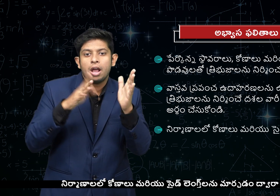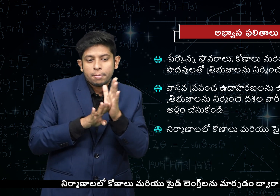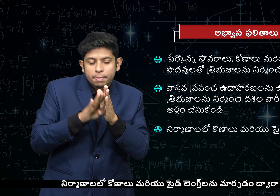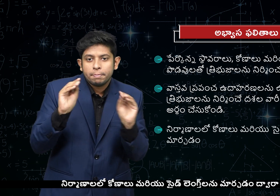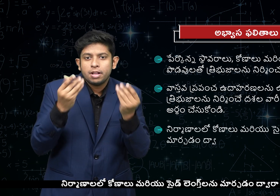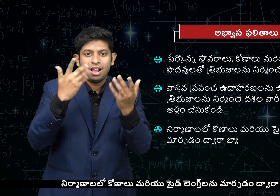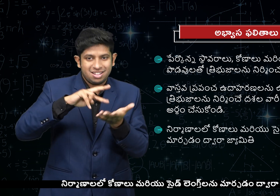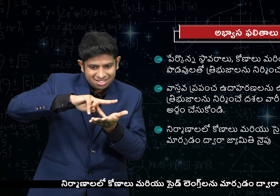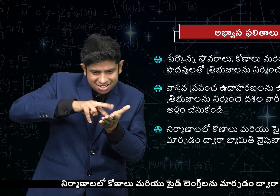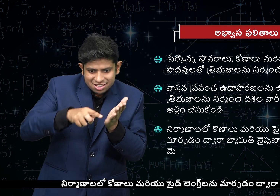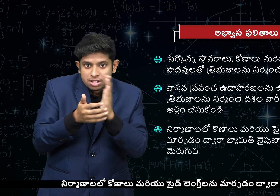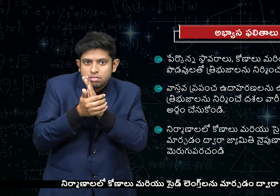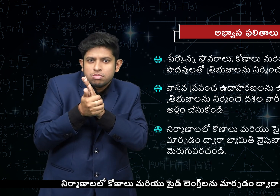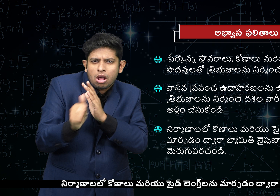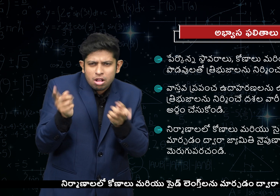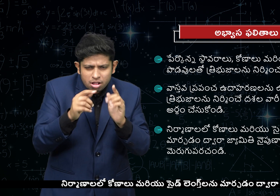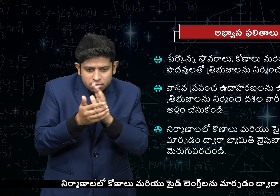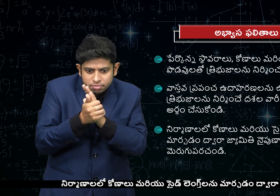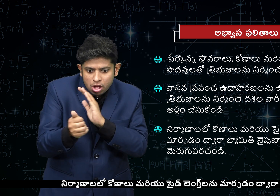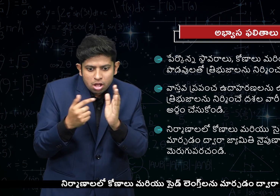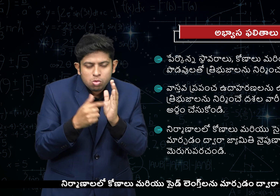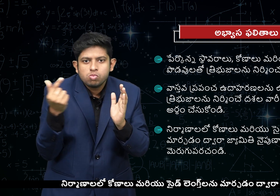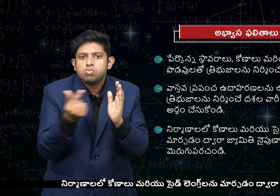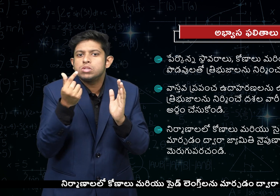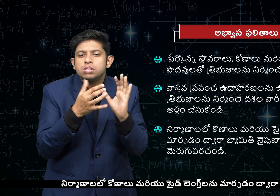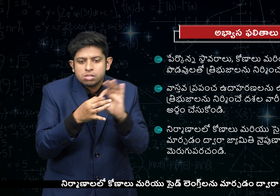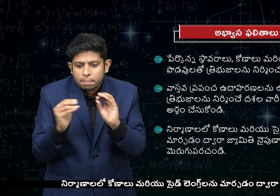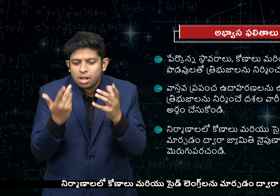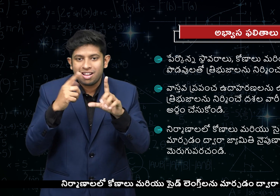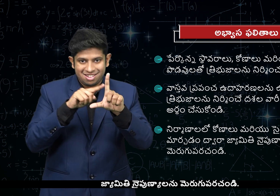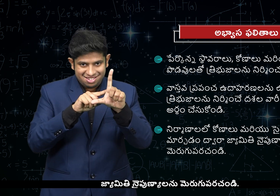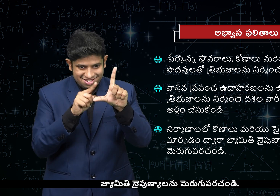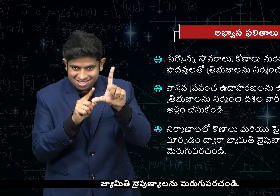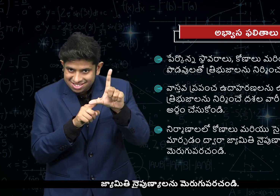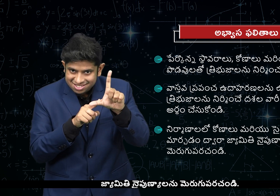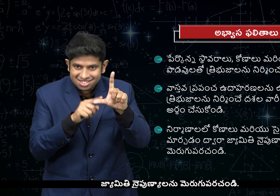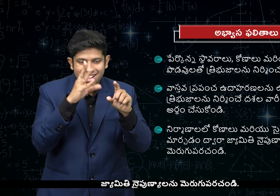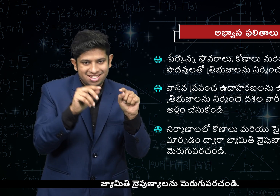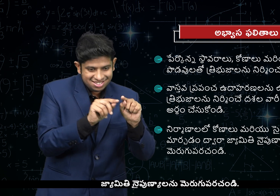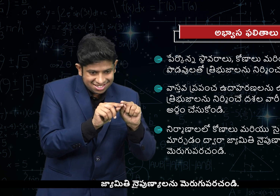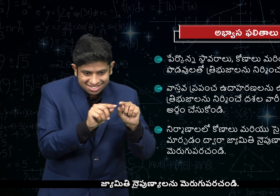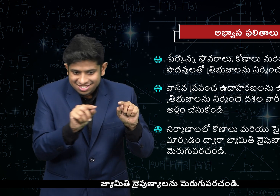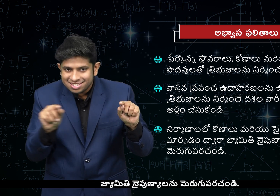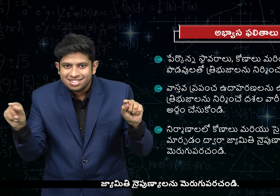నిర్మాణాలలో కోణాలు మరియు సైడ్ లెంగ్త్లను మార్చడం ద్వారా జ్యామితి నైపుణ్యాలను మెరుగుపరచండి.